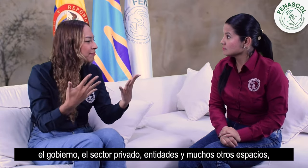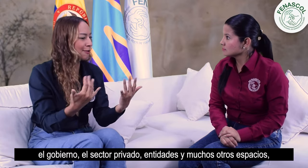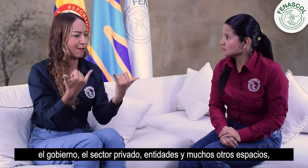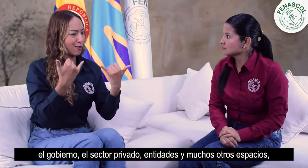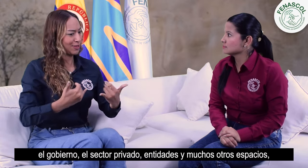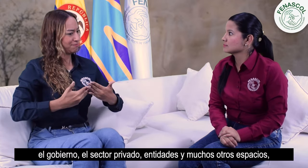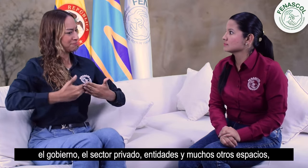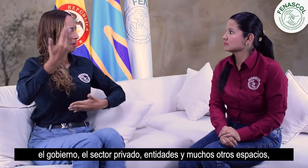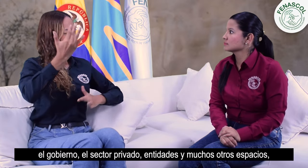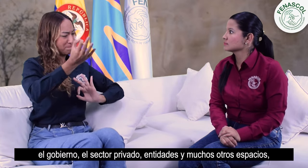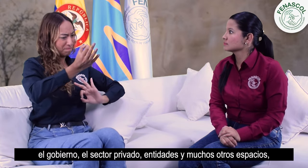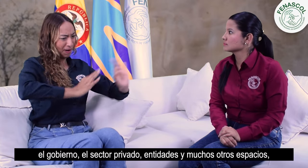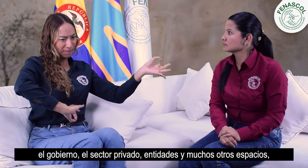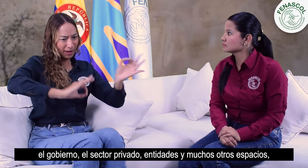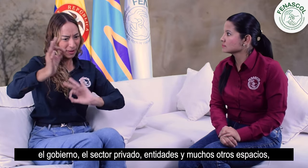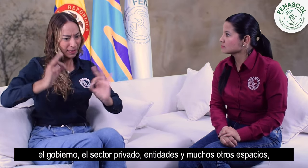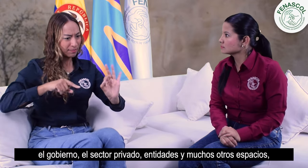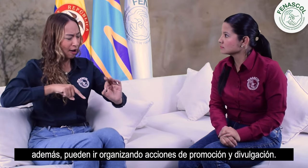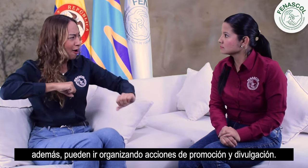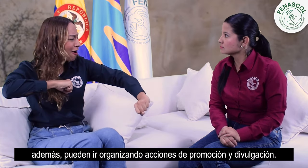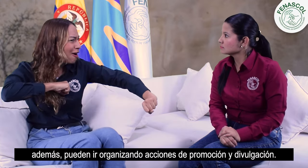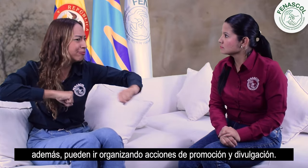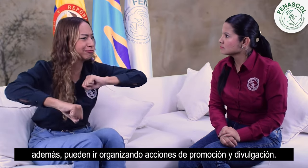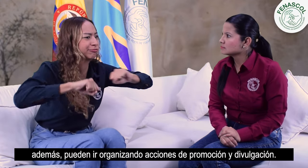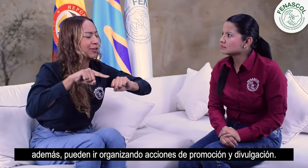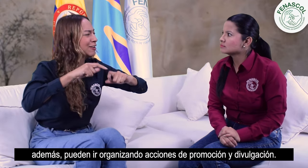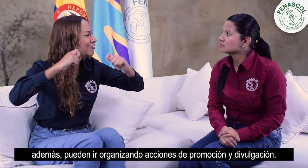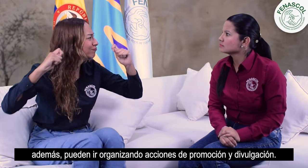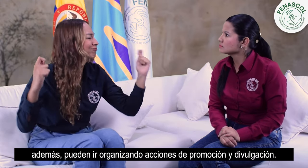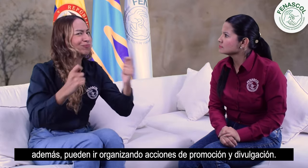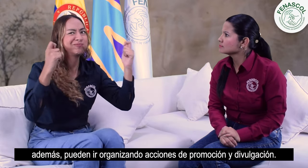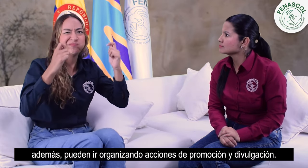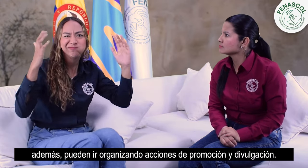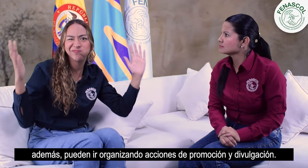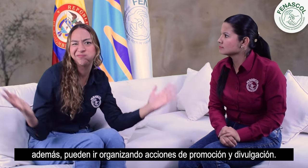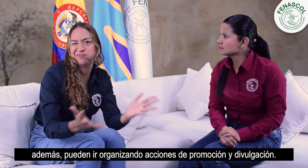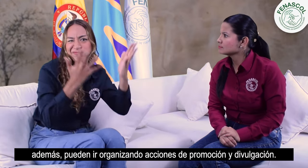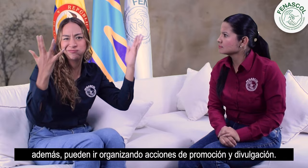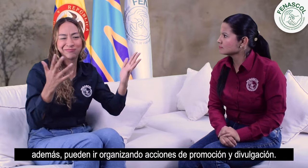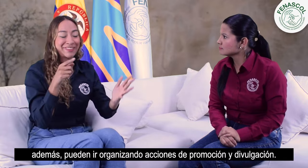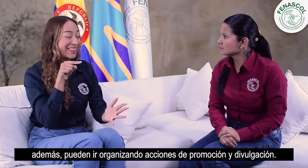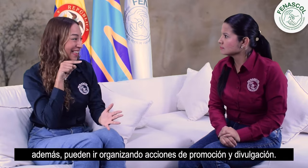entidades y muchos otros espacios. Además, pueden ir organizando acciones de promoción y divulgación.